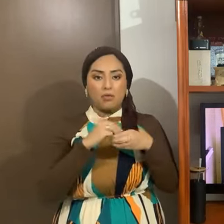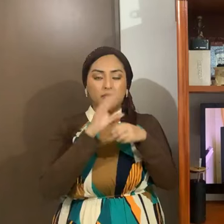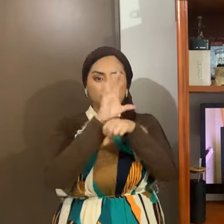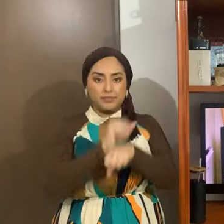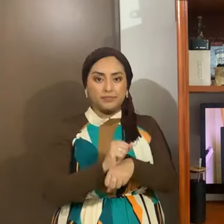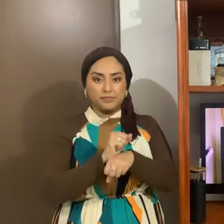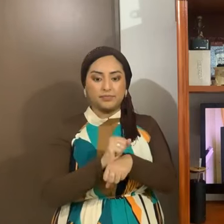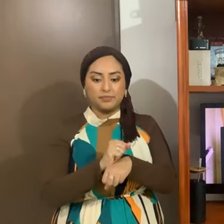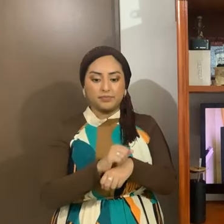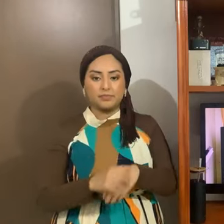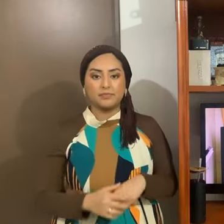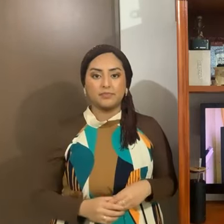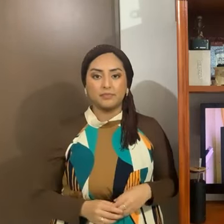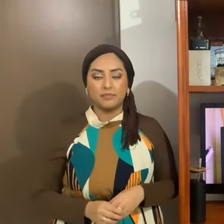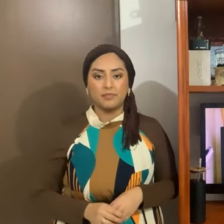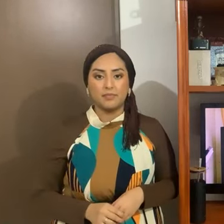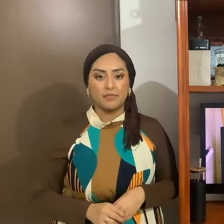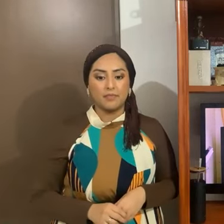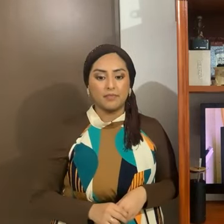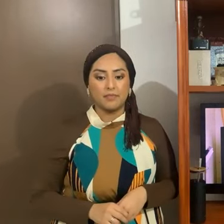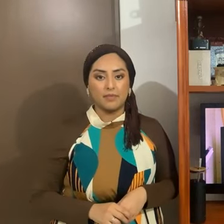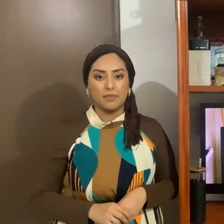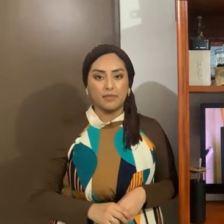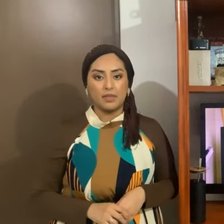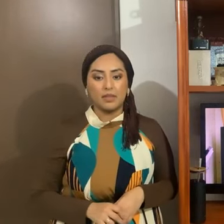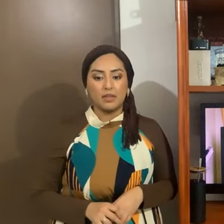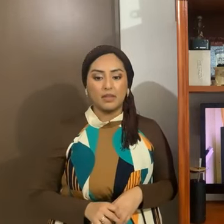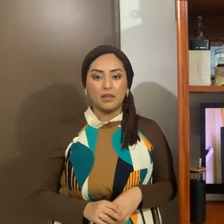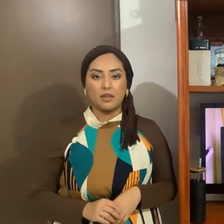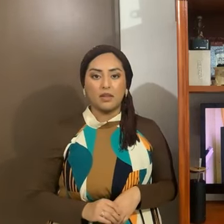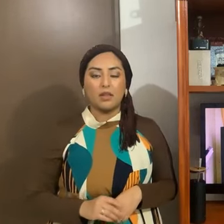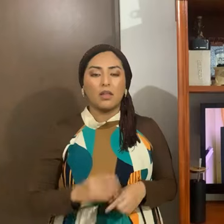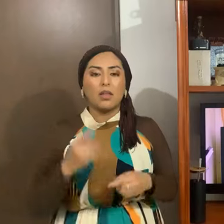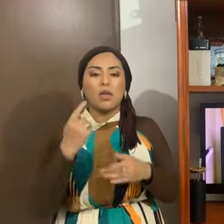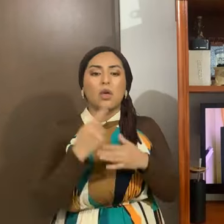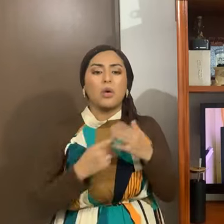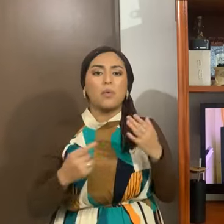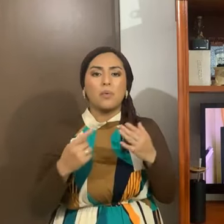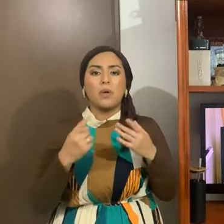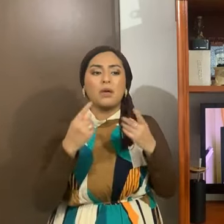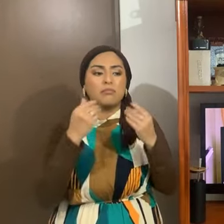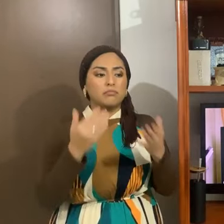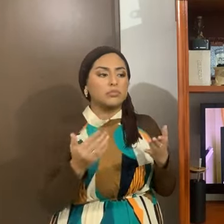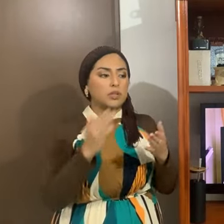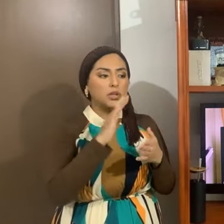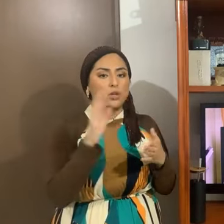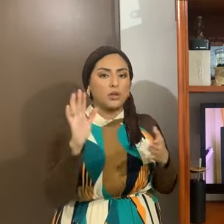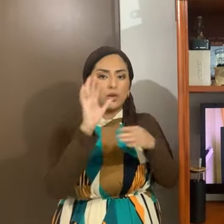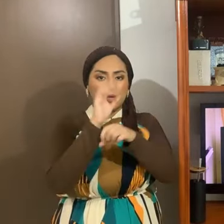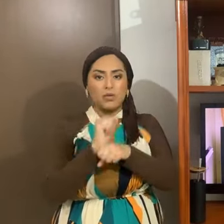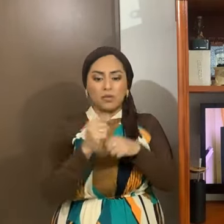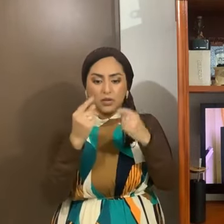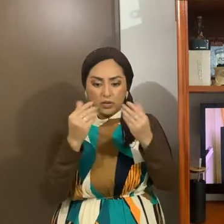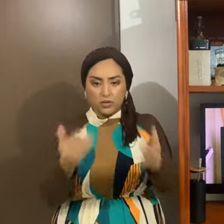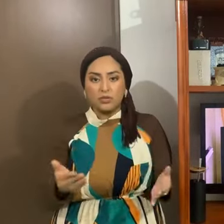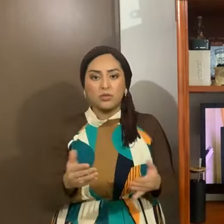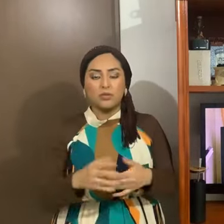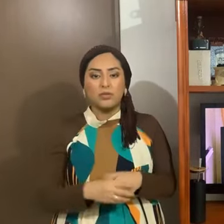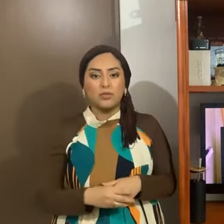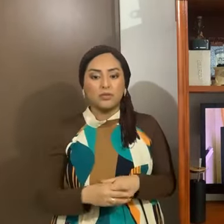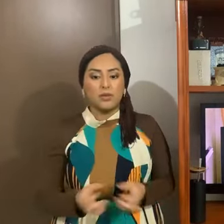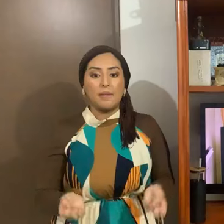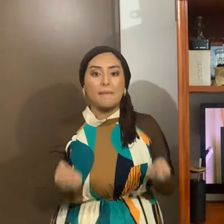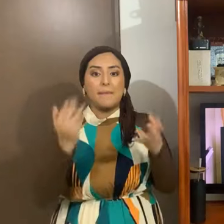hábitos, todas nuestras costumbres. ¿Qué cosecharás de cada hábito que haces muchas